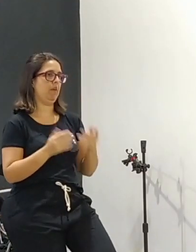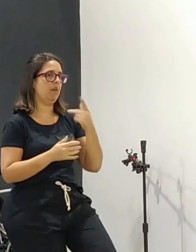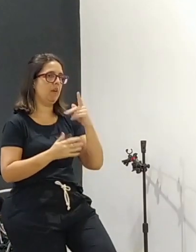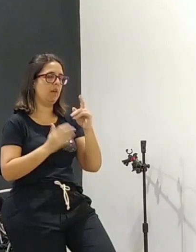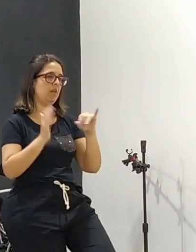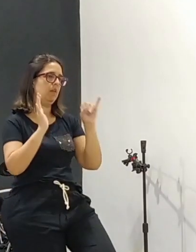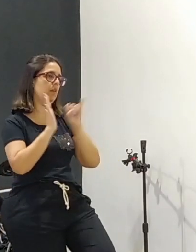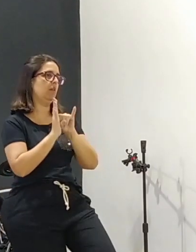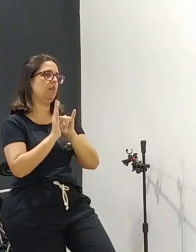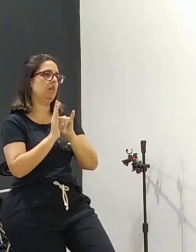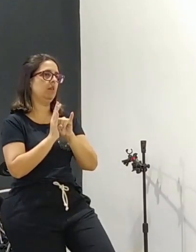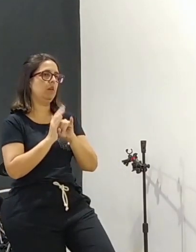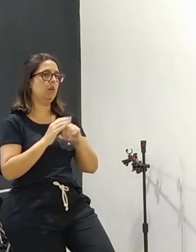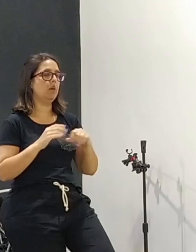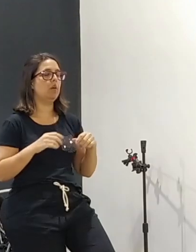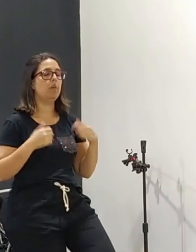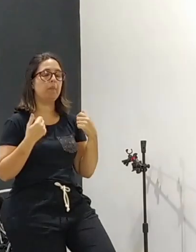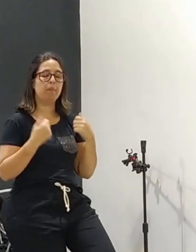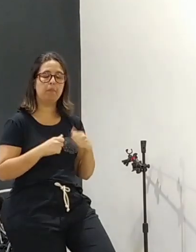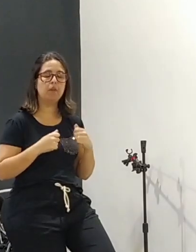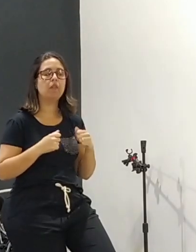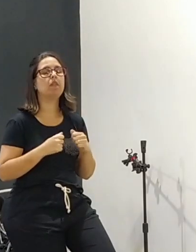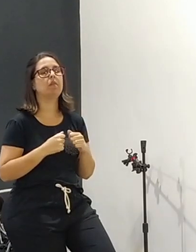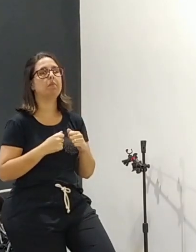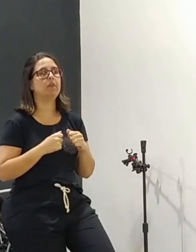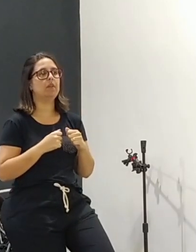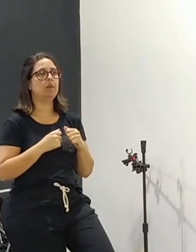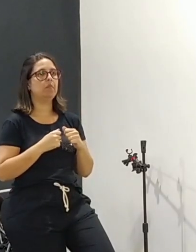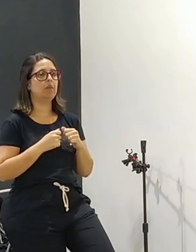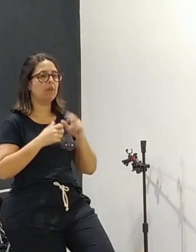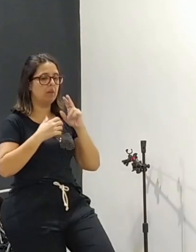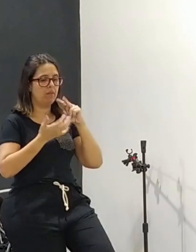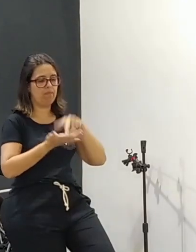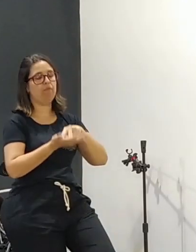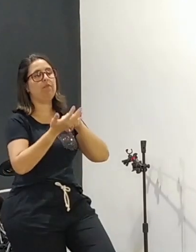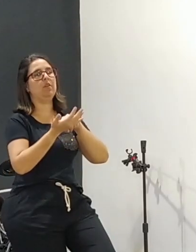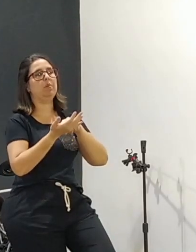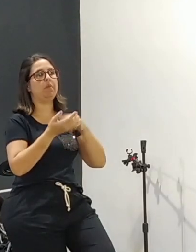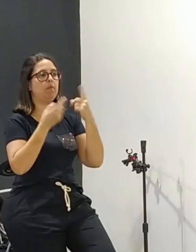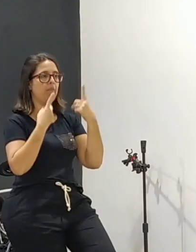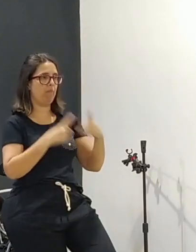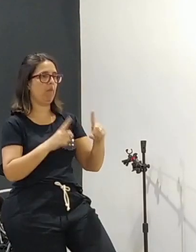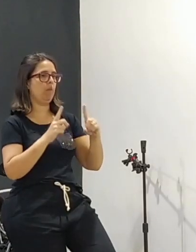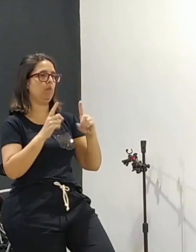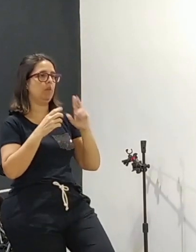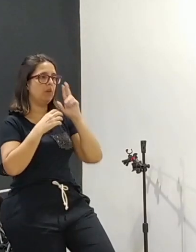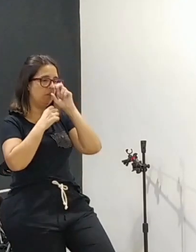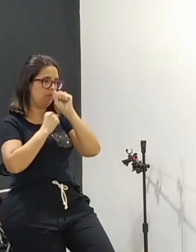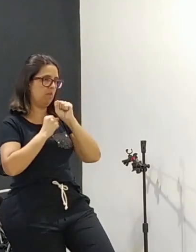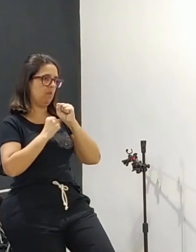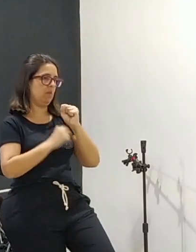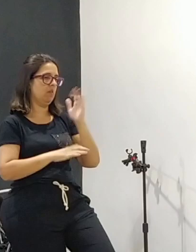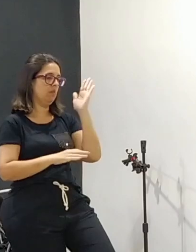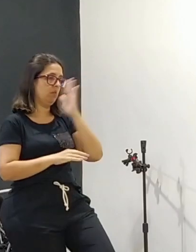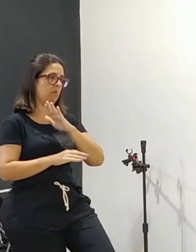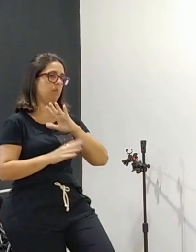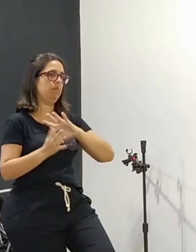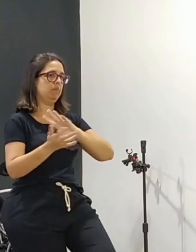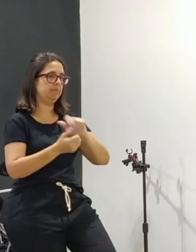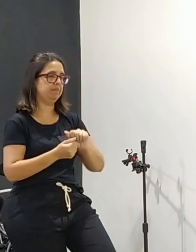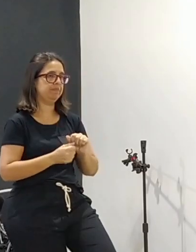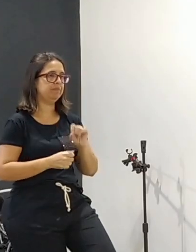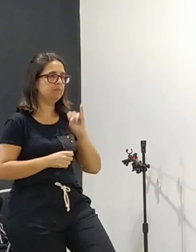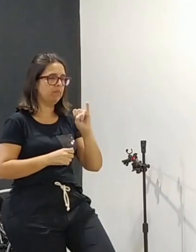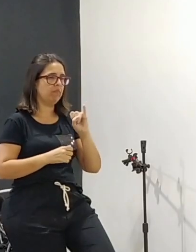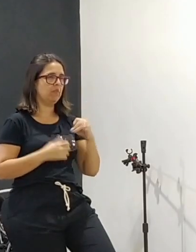à força do mundo, nos entregando totalmente a Deus. É a única forma de vencer o mundo. Se você quer vencer esse